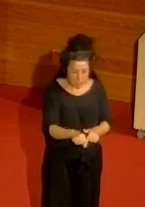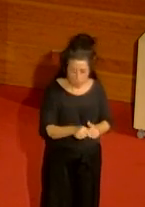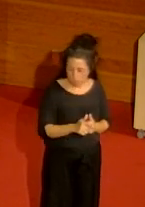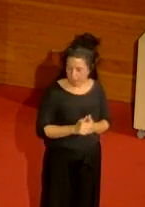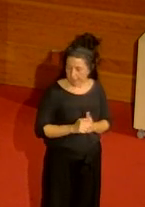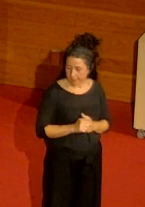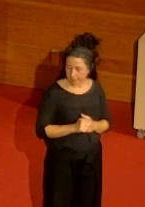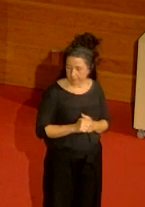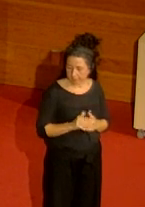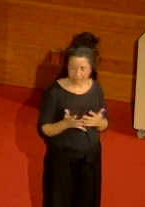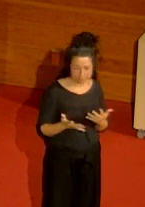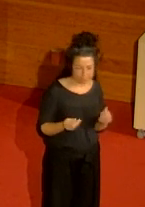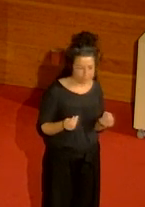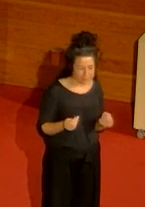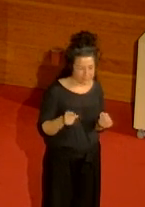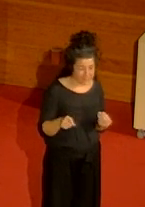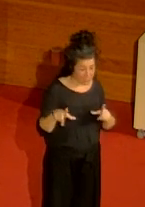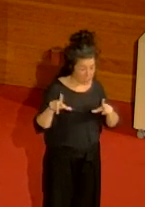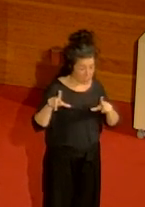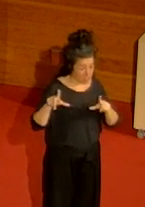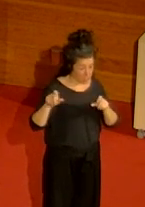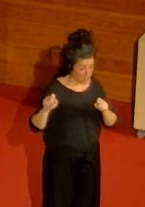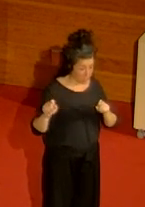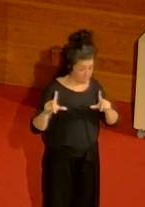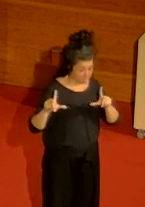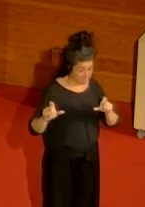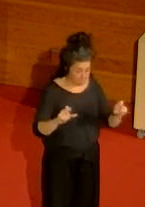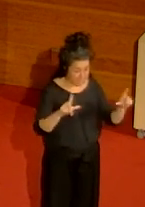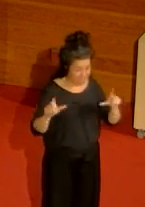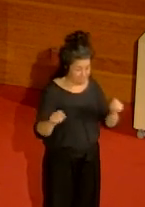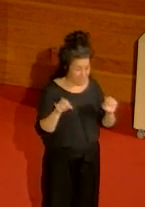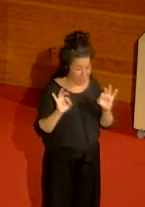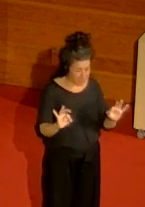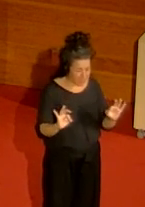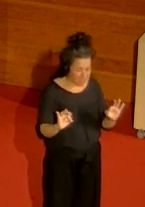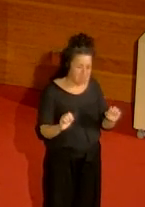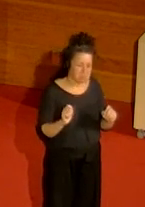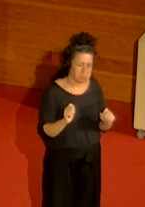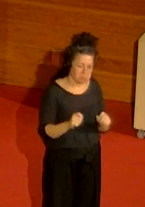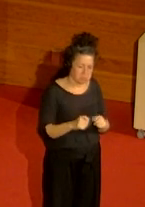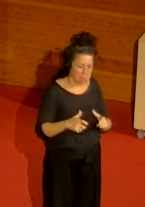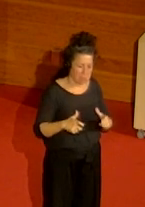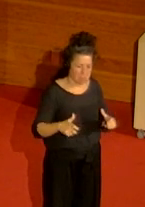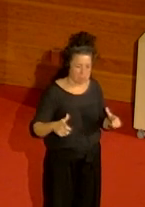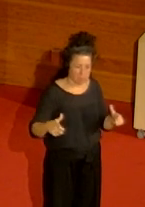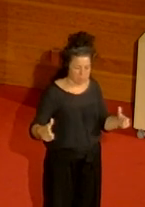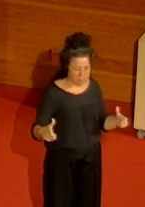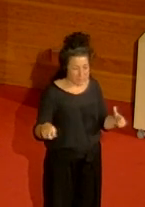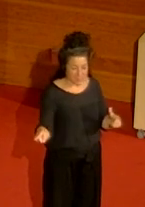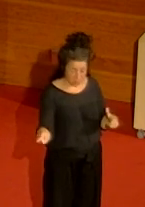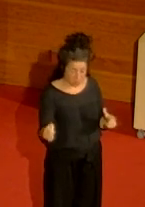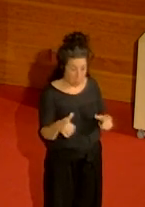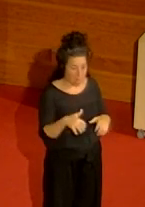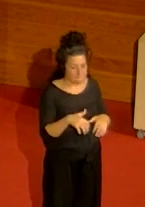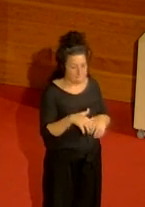o sea estas escenas son cada vez más comunes entre este sector de la población que todavía no es mayoritario pero está